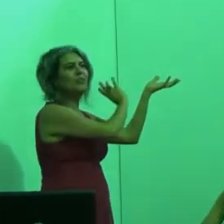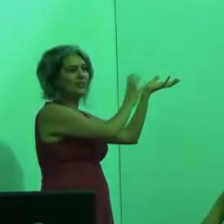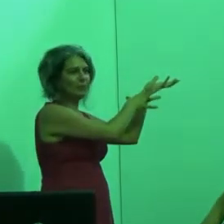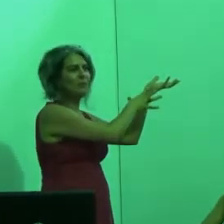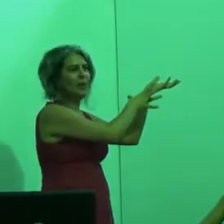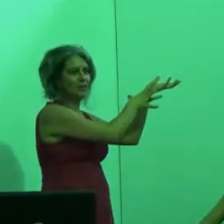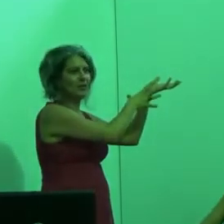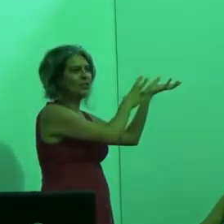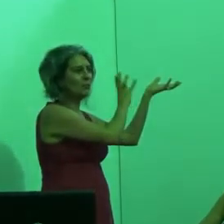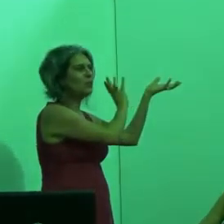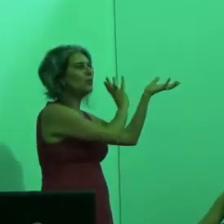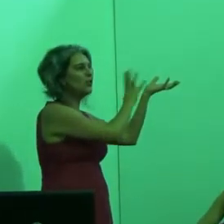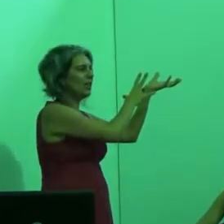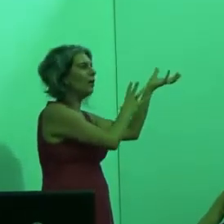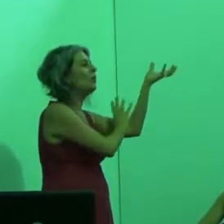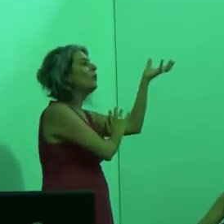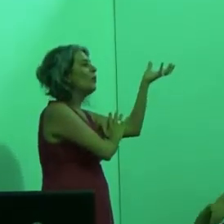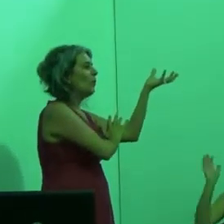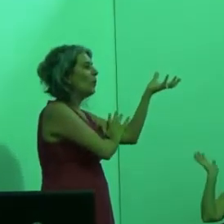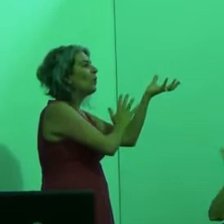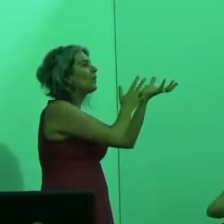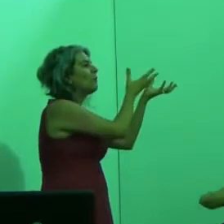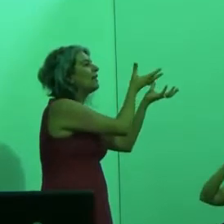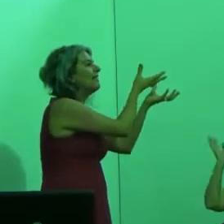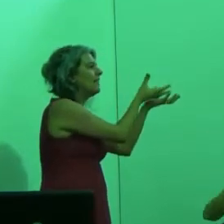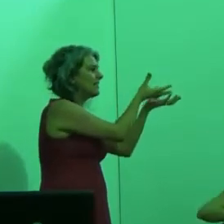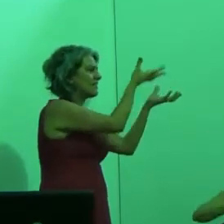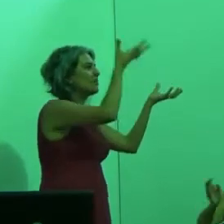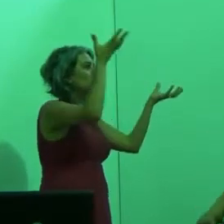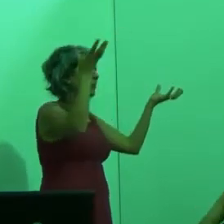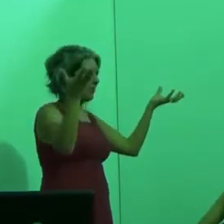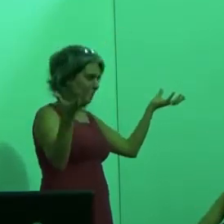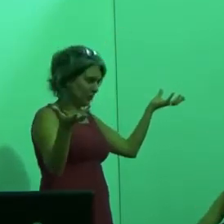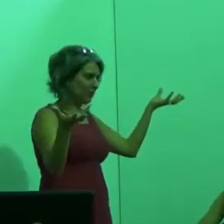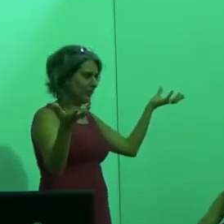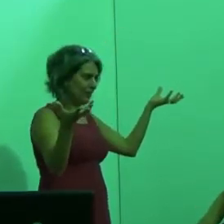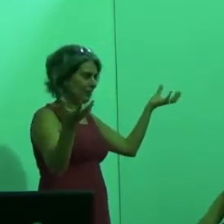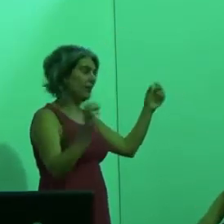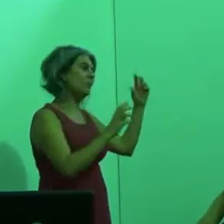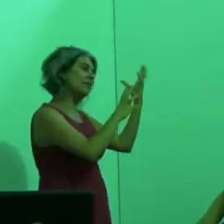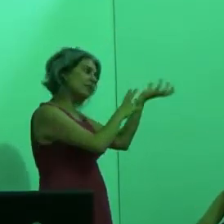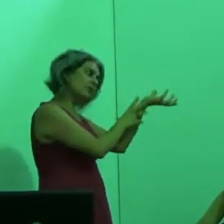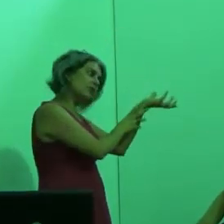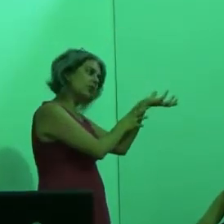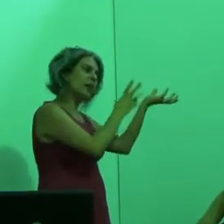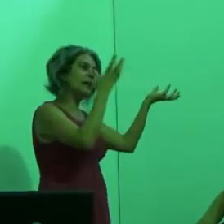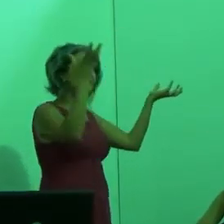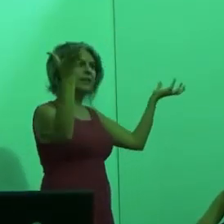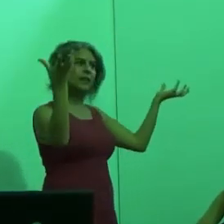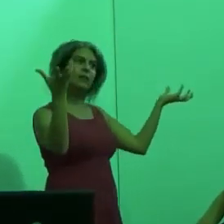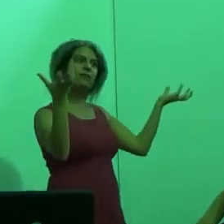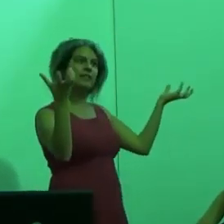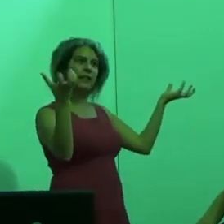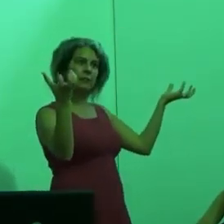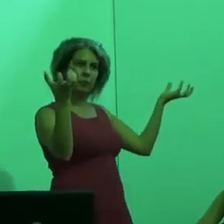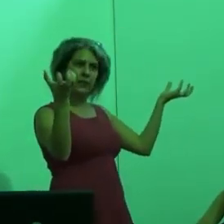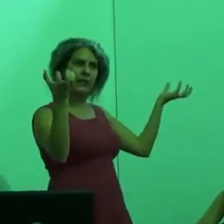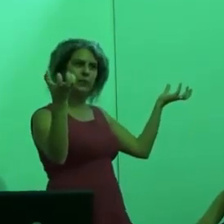dá um debate, mas chamar de original o que é matriz de um trabalho editorial. Né? Mas entre os originais e aquilo que vai sair publicado para